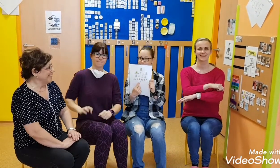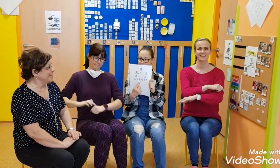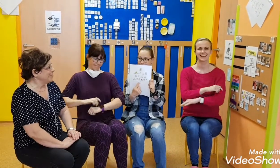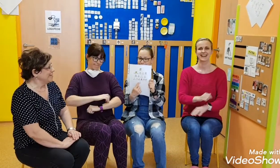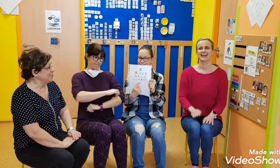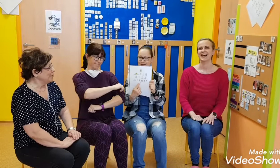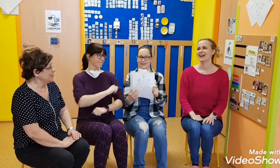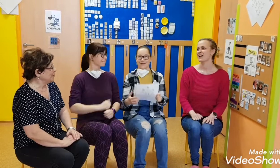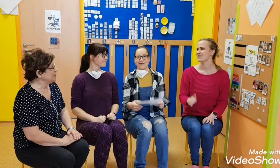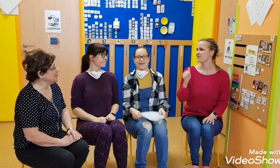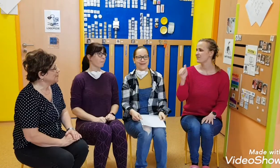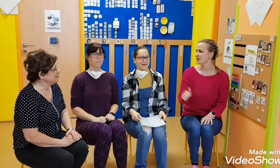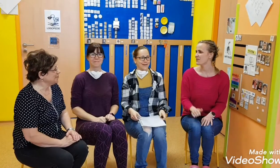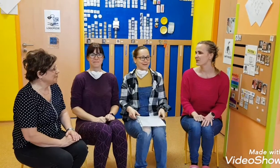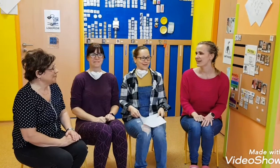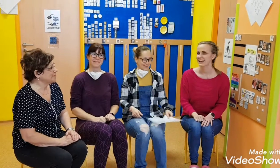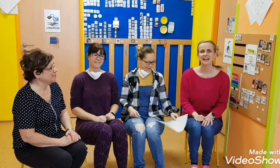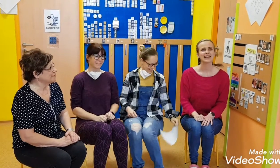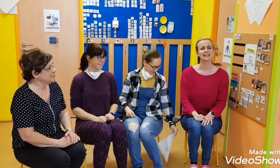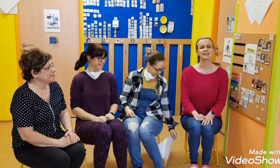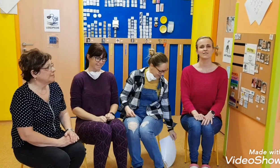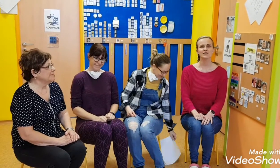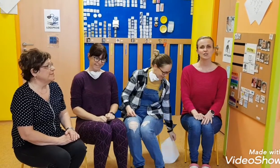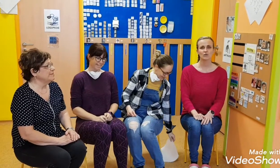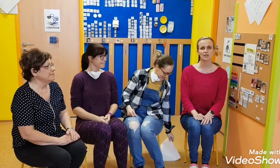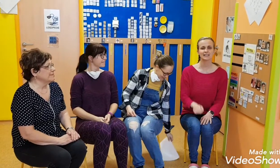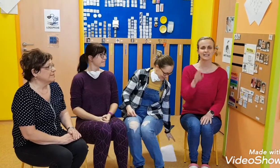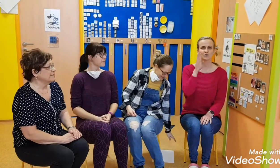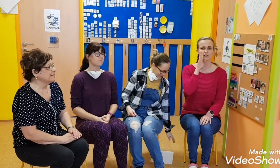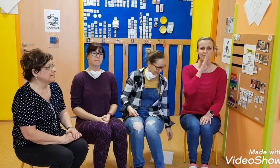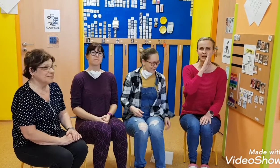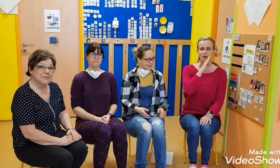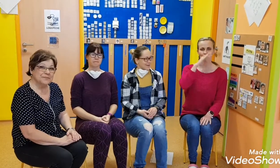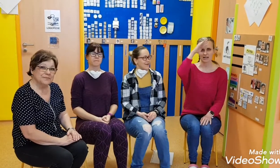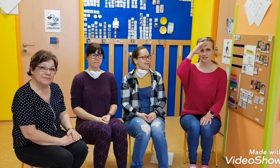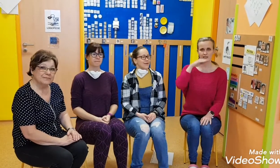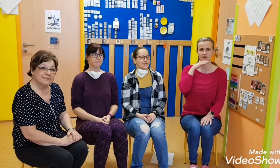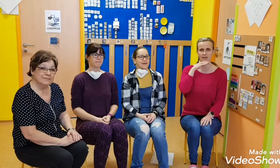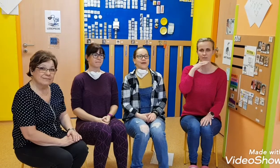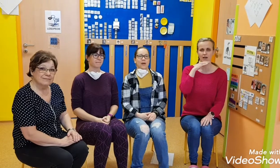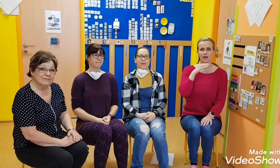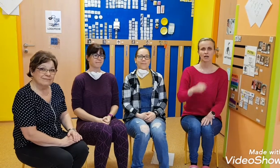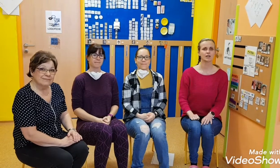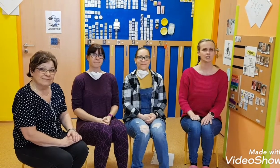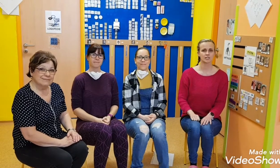taky uteču. Výborně. Takže vyzkoušejte si to s maminkou a s tatínkem, klidně si